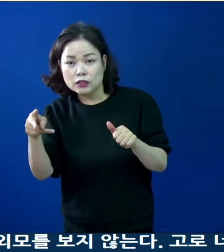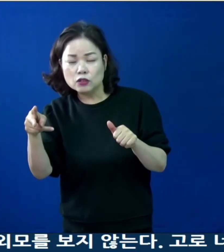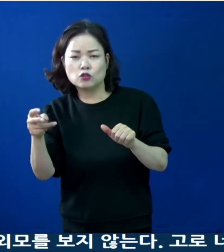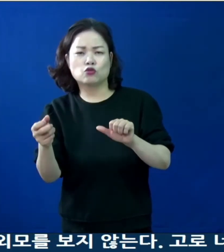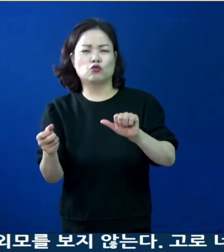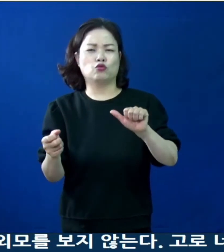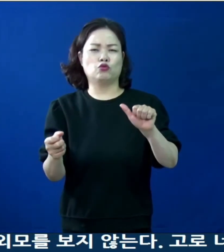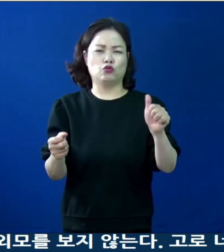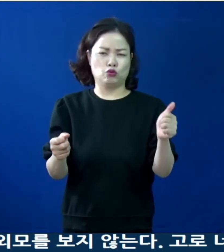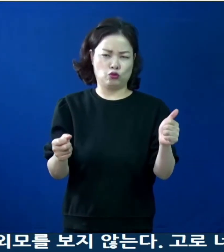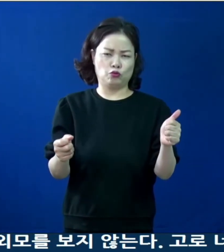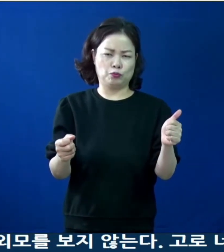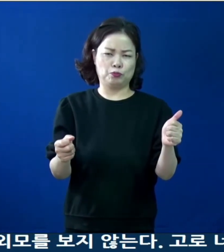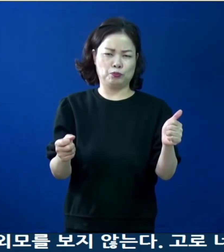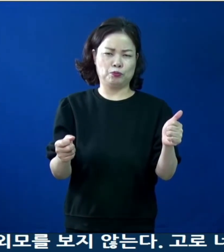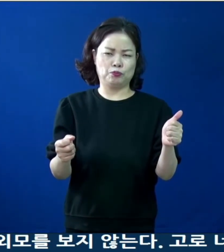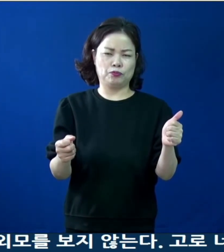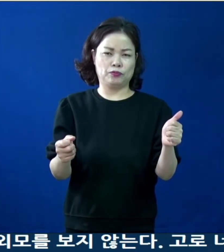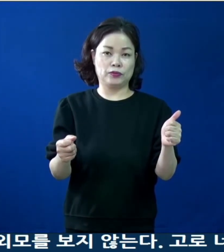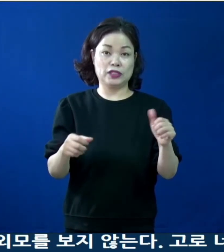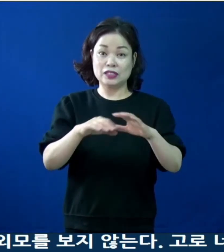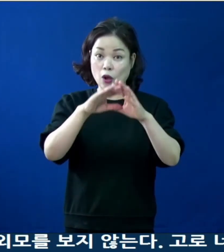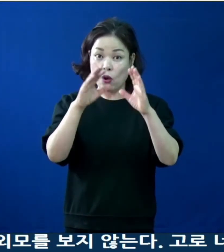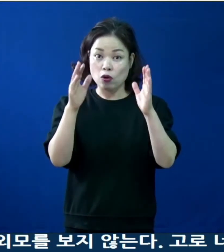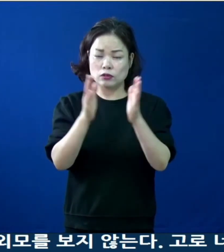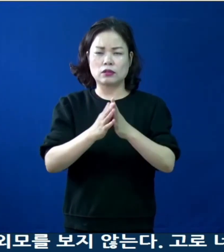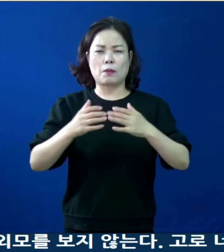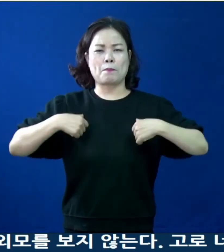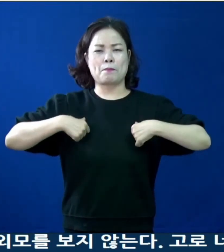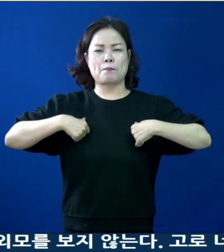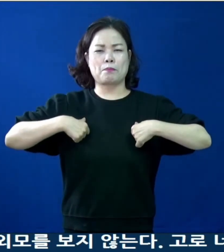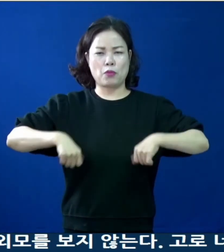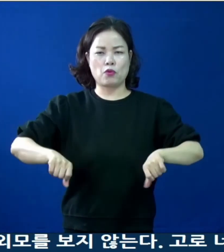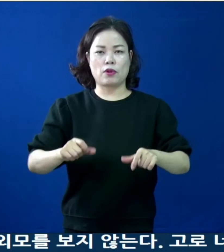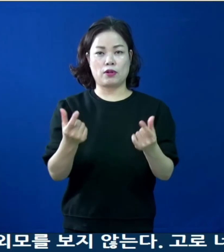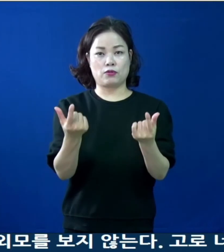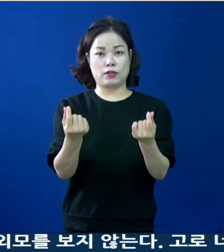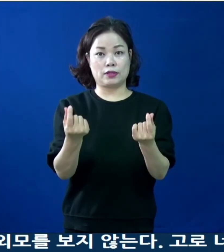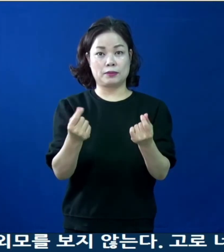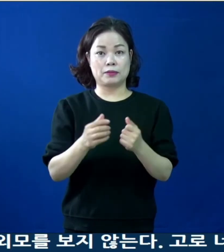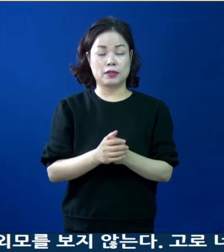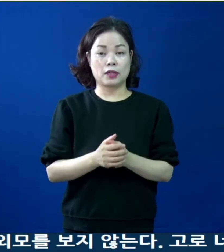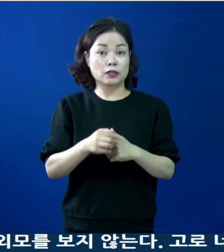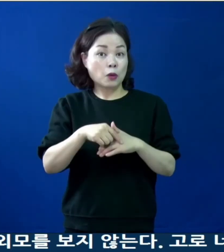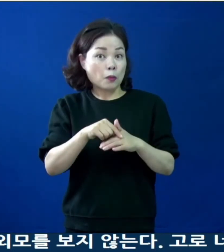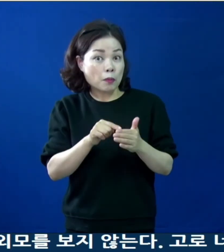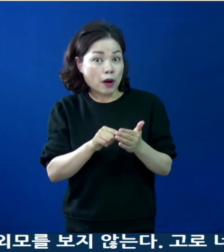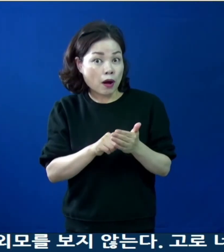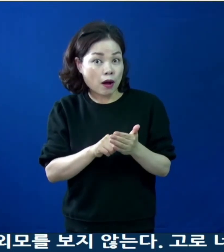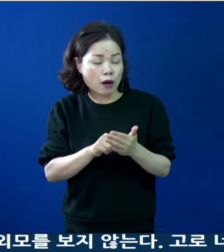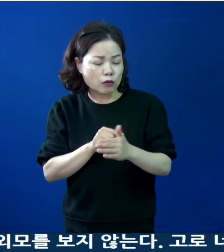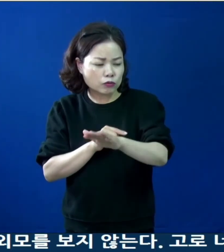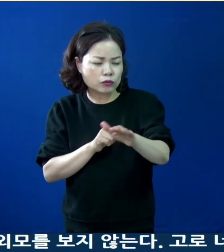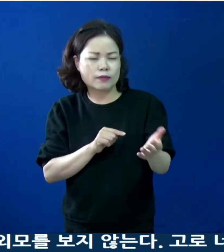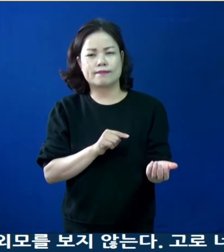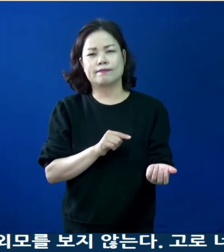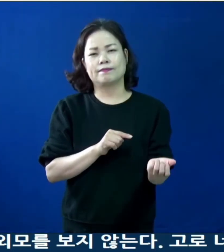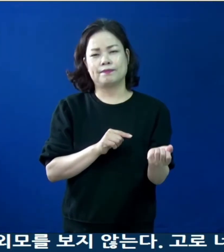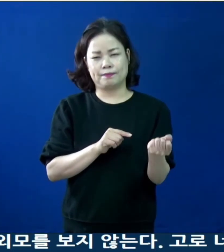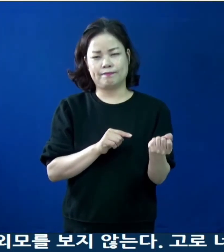죽음 혹은 전적인 포기를 뜻합니다. 그런 마음을 우리가